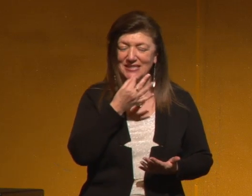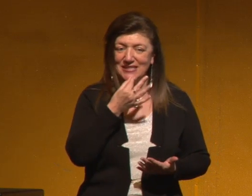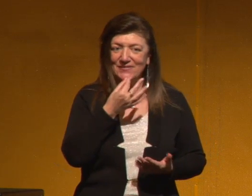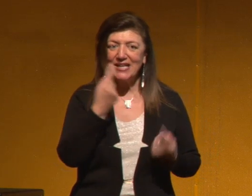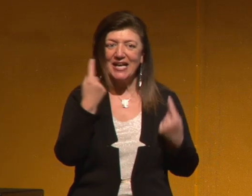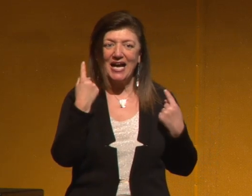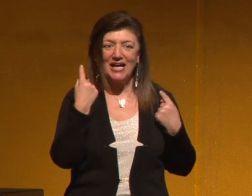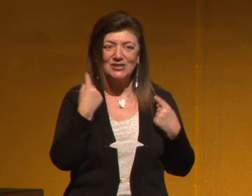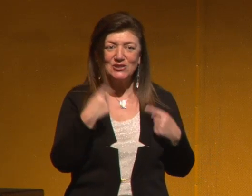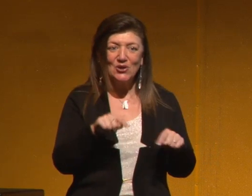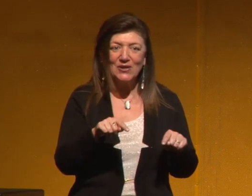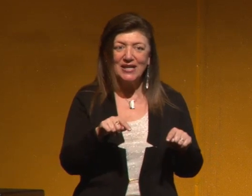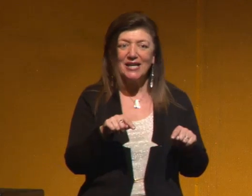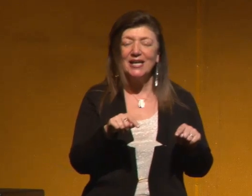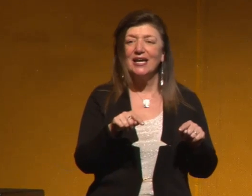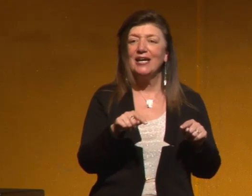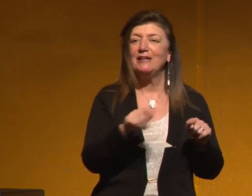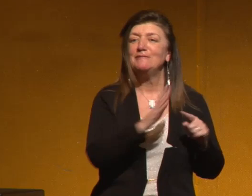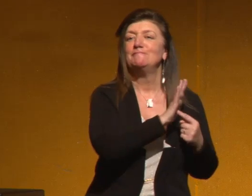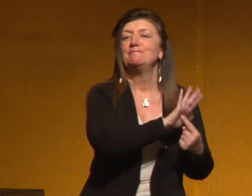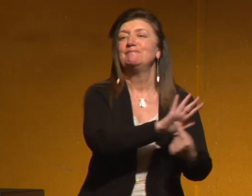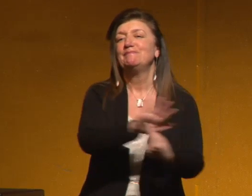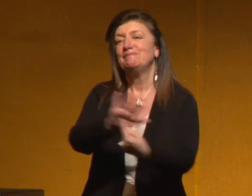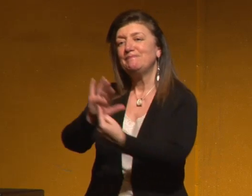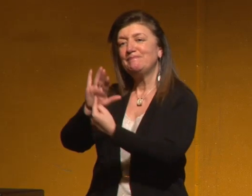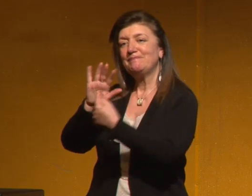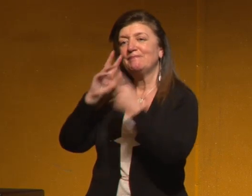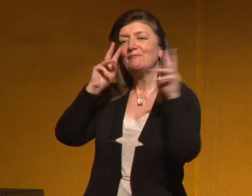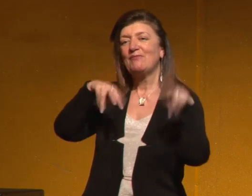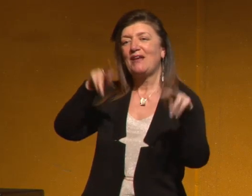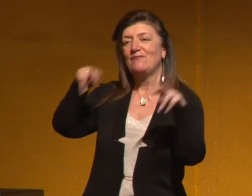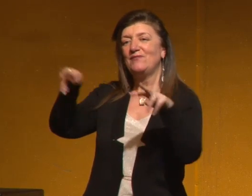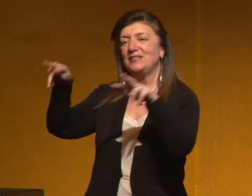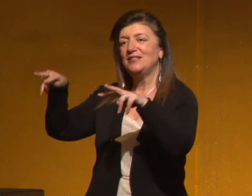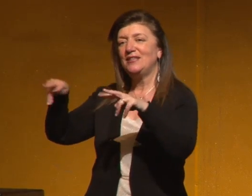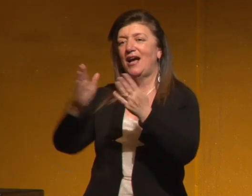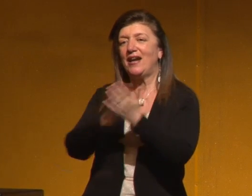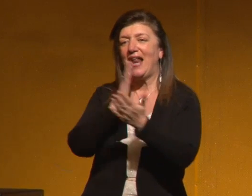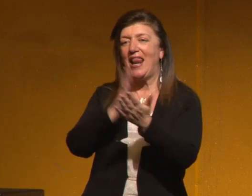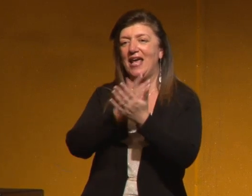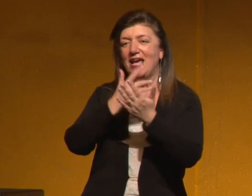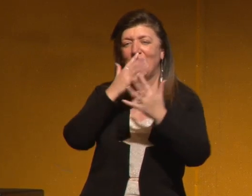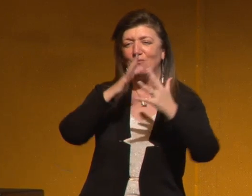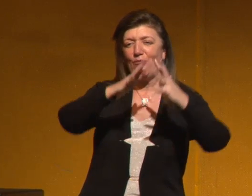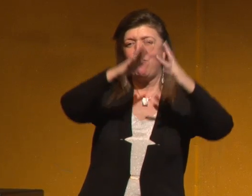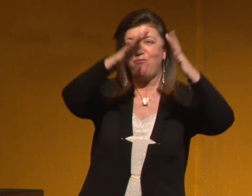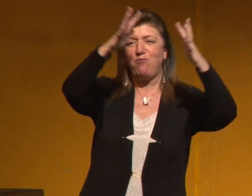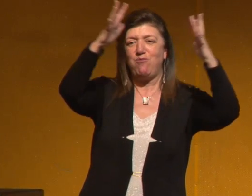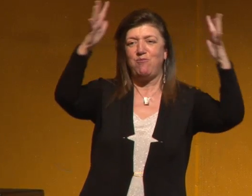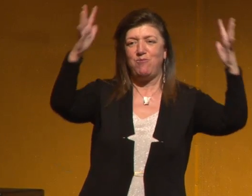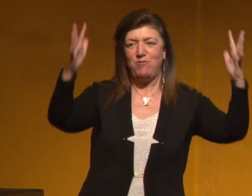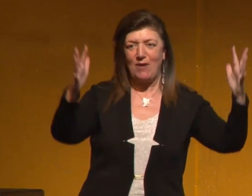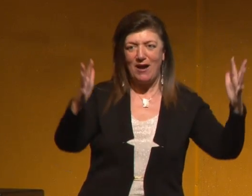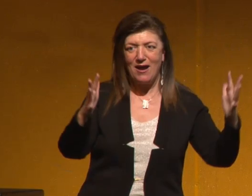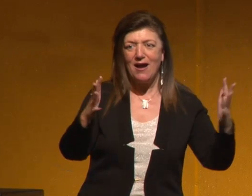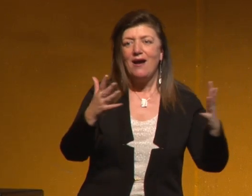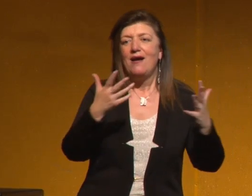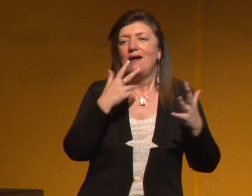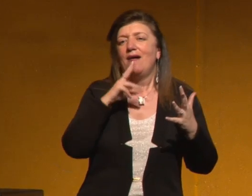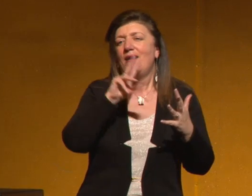a visitare questo immenso cupolone di libri come più volte è stato definito